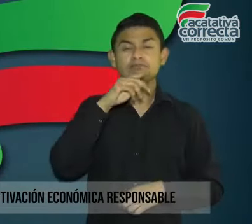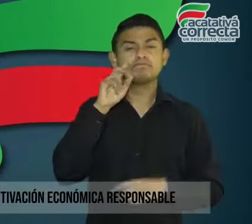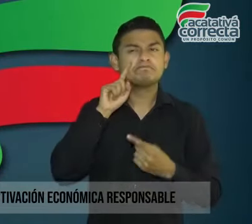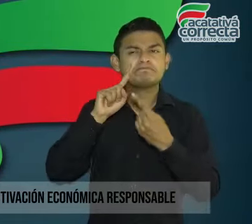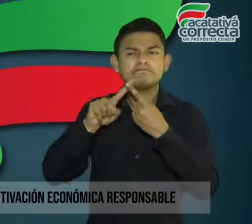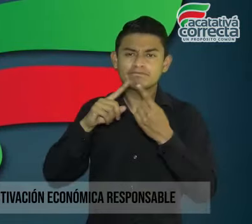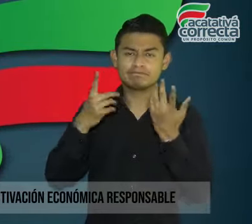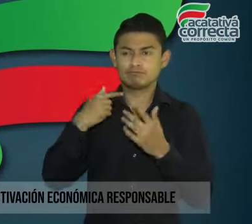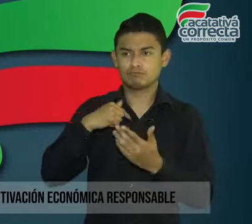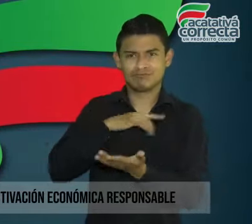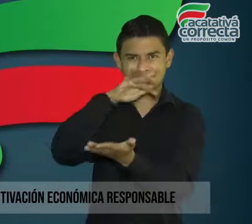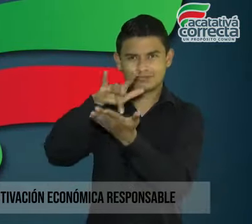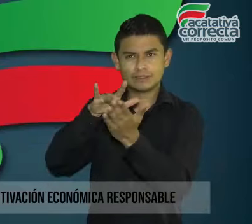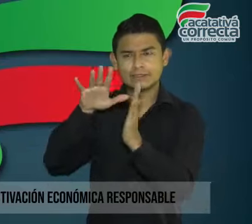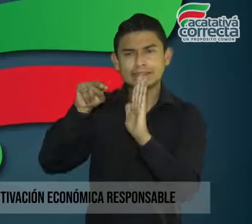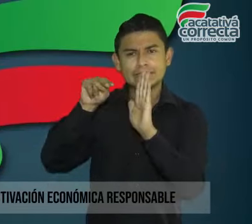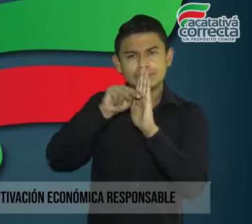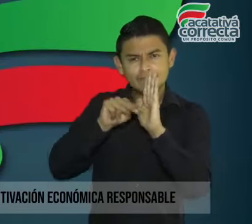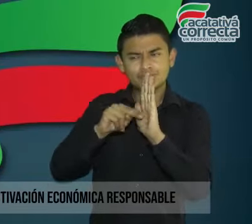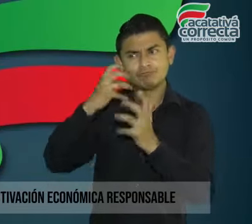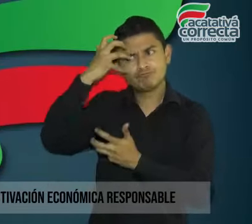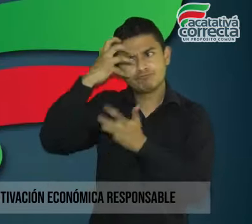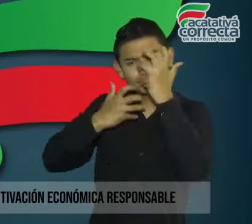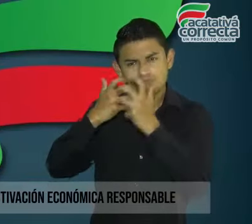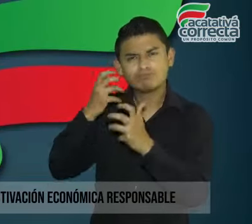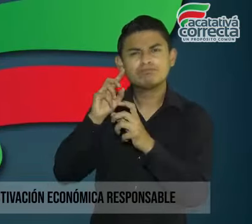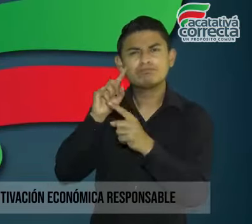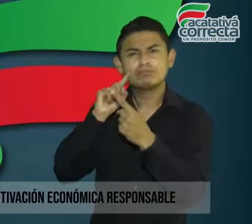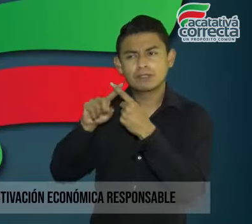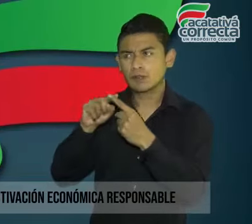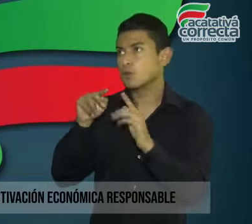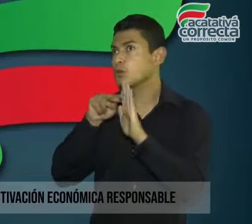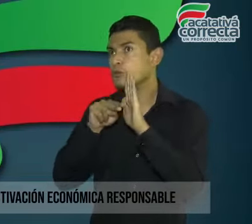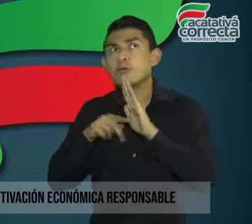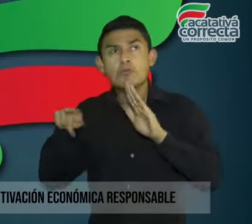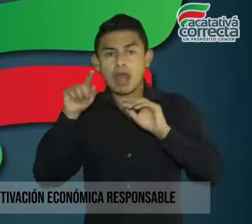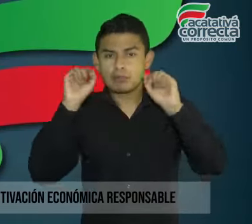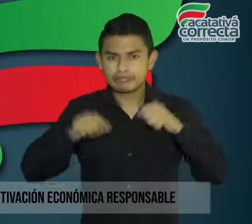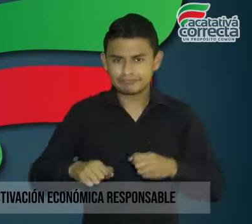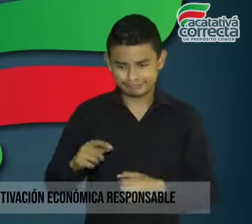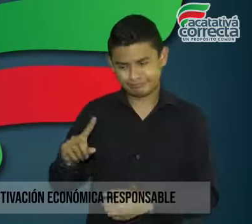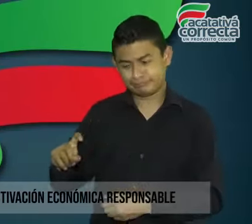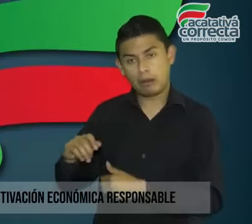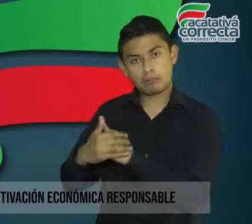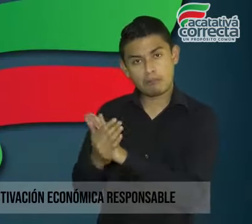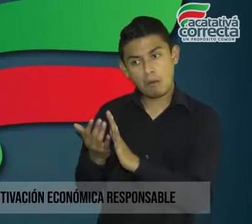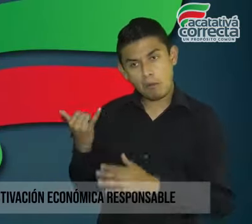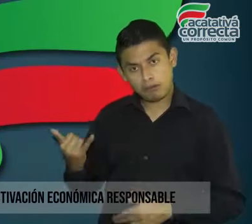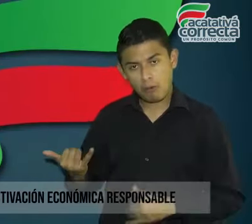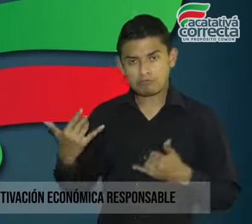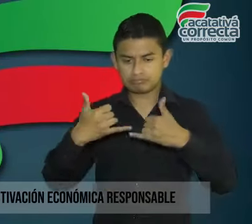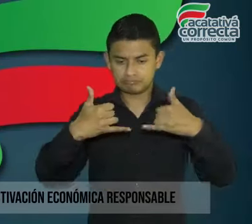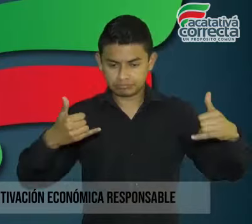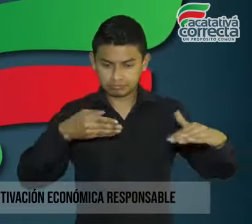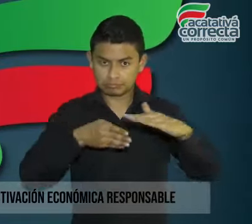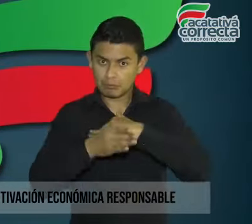Para que el protocolo sea evaluado y corroborado conforme a la norma. También puede comunicarse al número